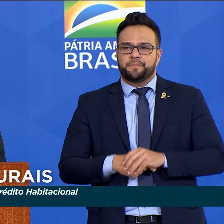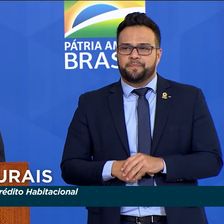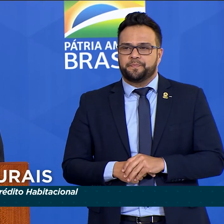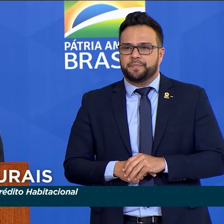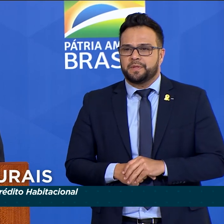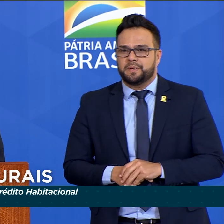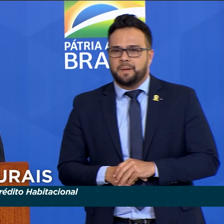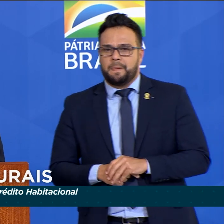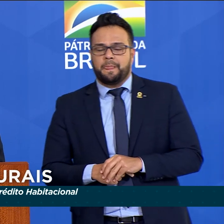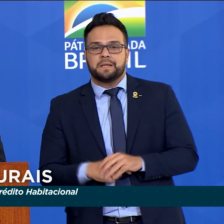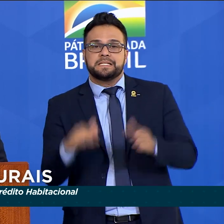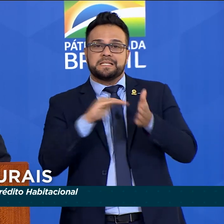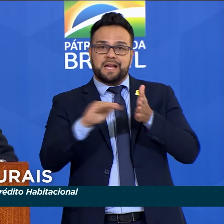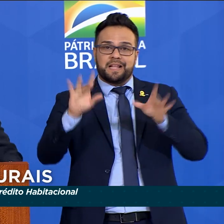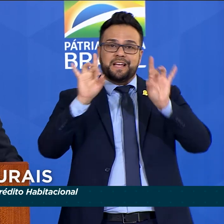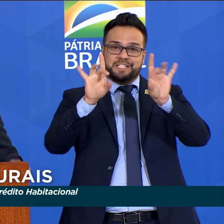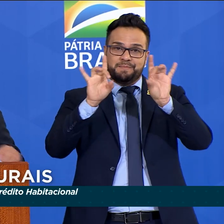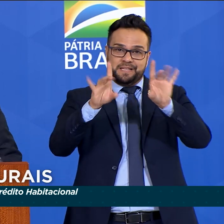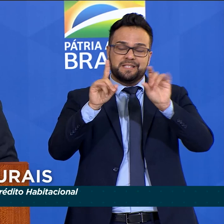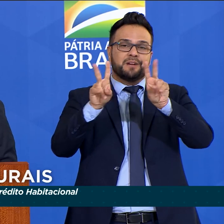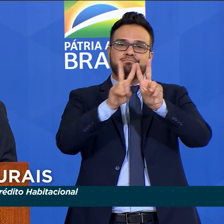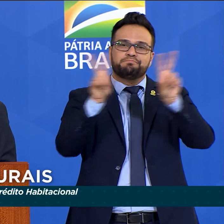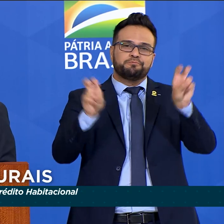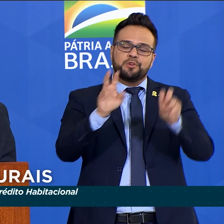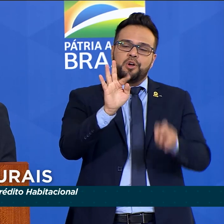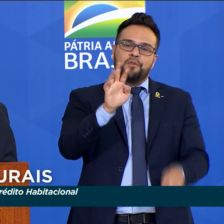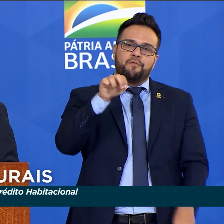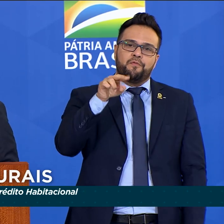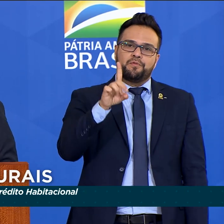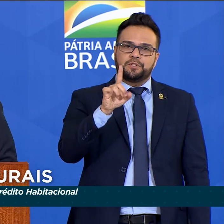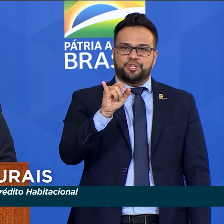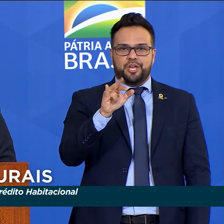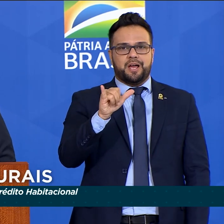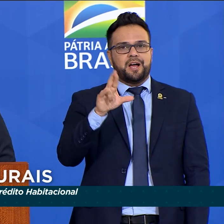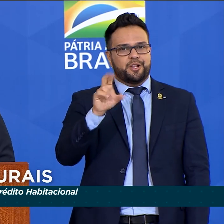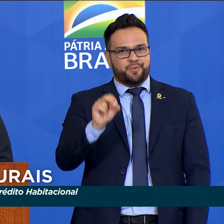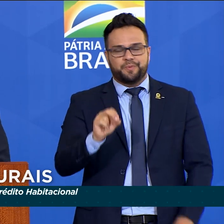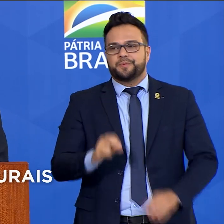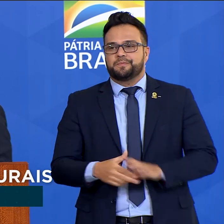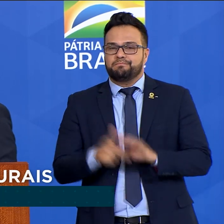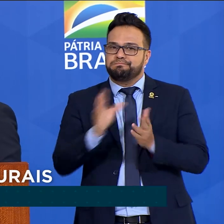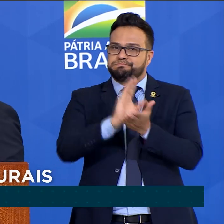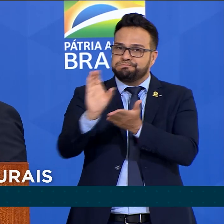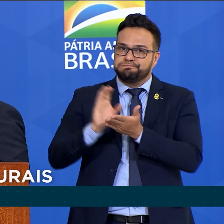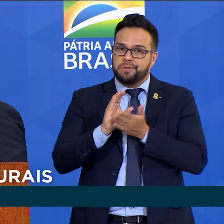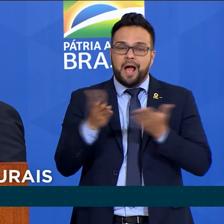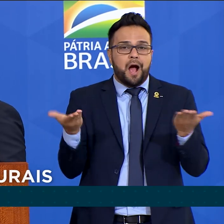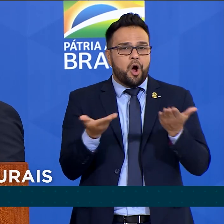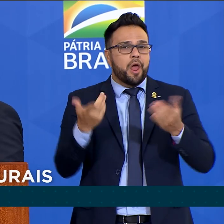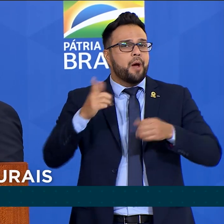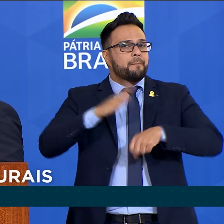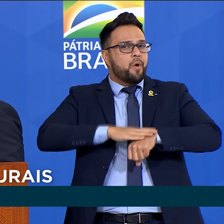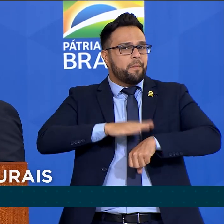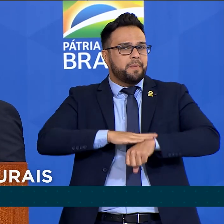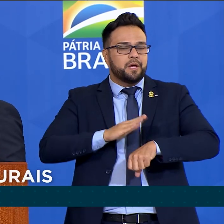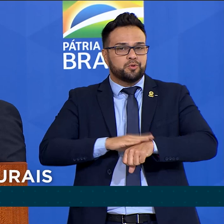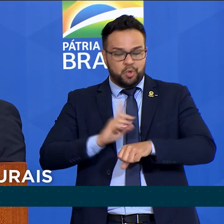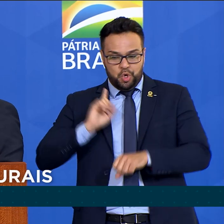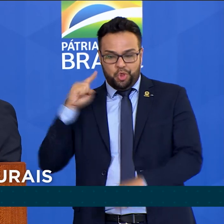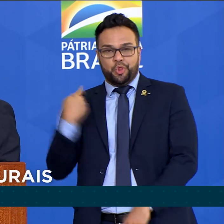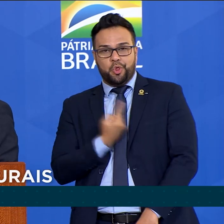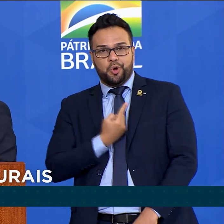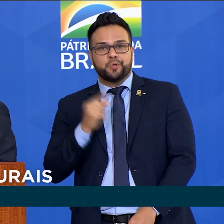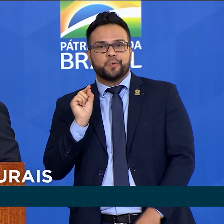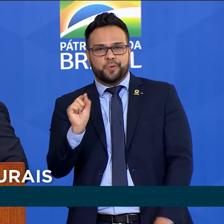Garcia, secretário especial de Assuntos Fundiários. Esse é o momento, presidente, onde nós consolidamos